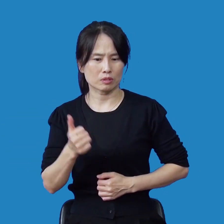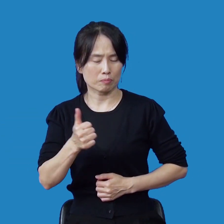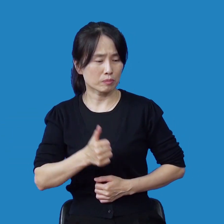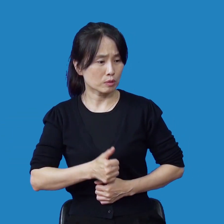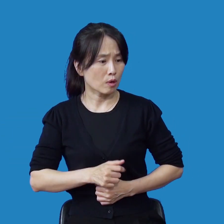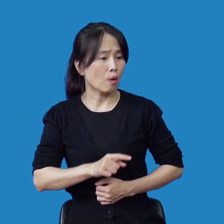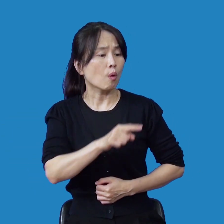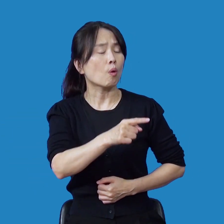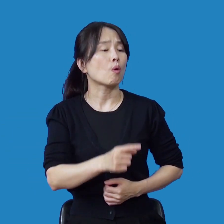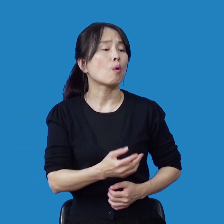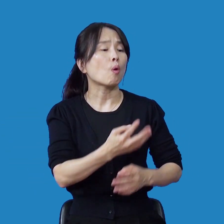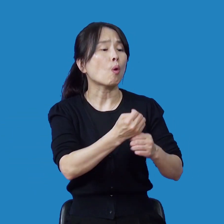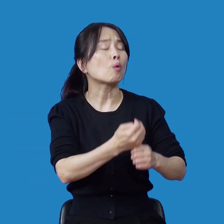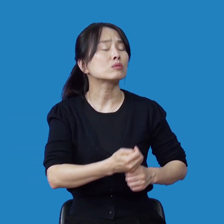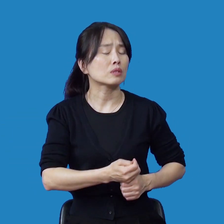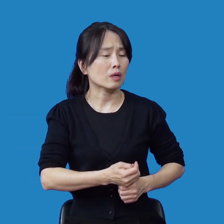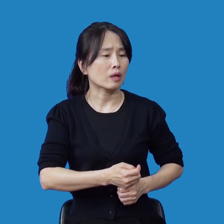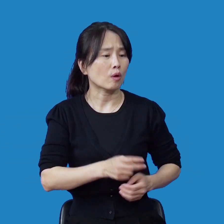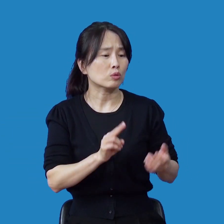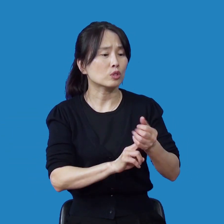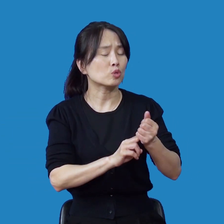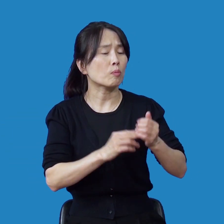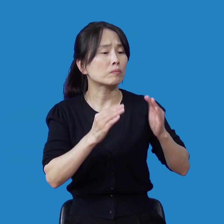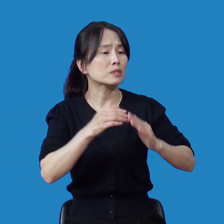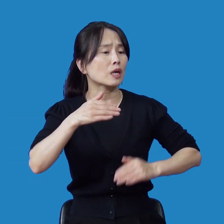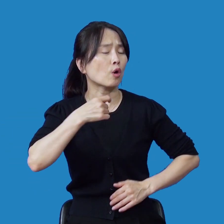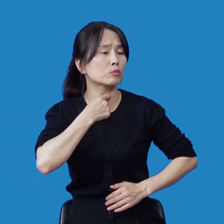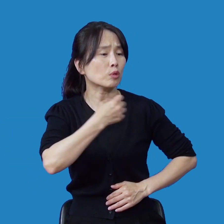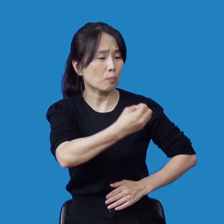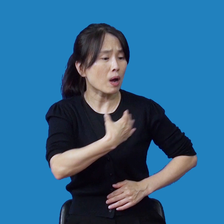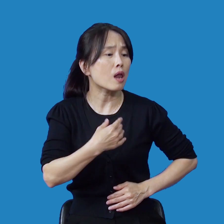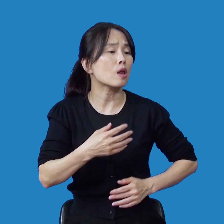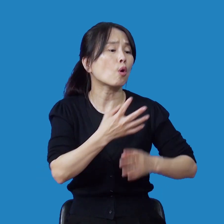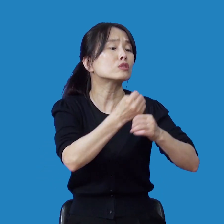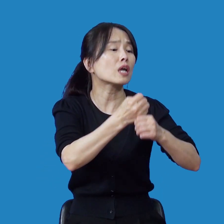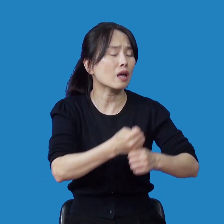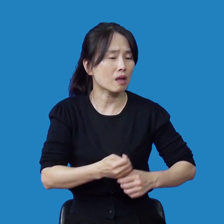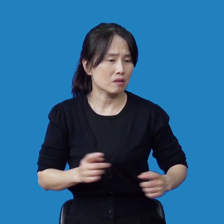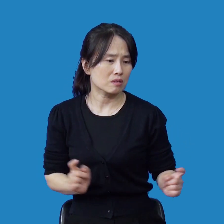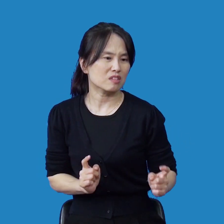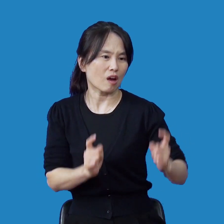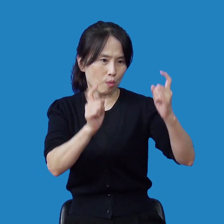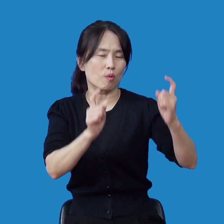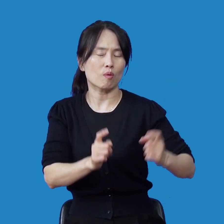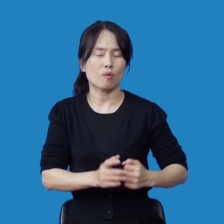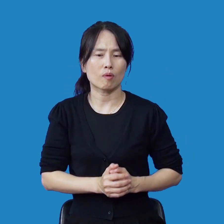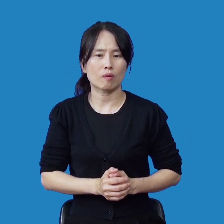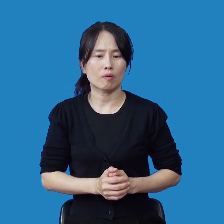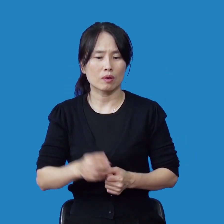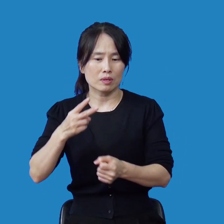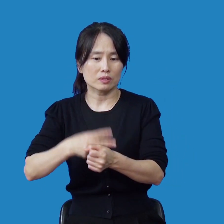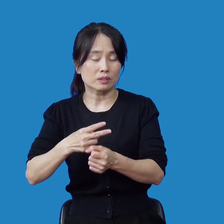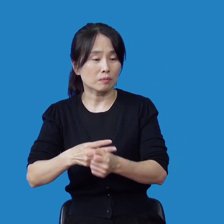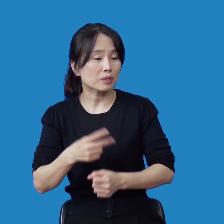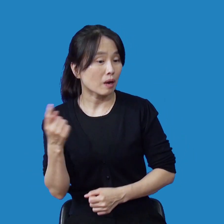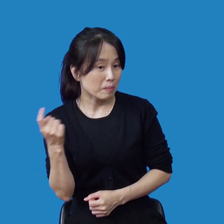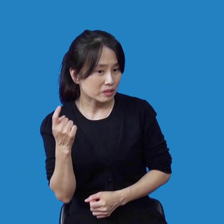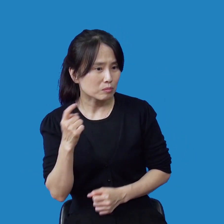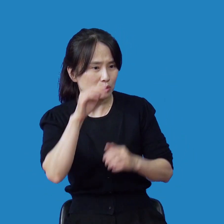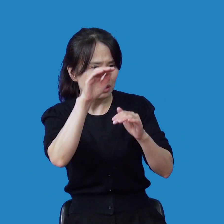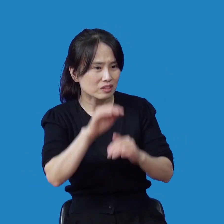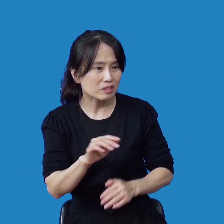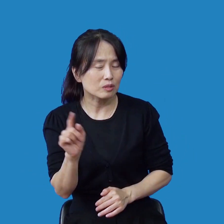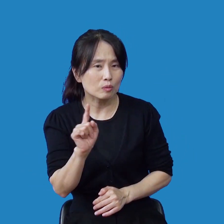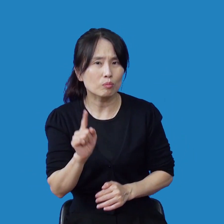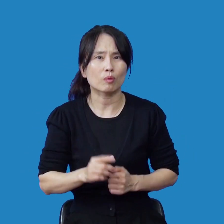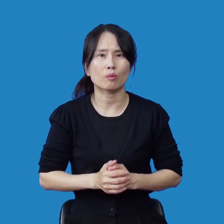발끈해가지고 당신이 언제 초밥집에 가자고 했어? 싸웁니다. 얘기를 들어보니까 자초지종이 이런